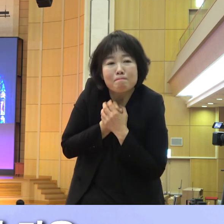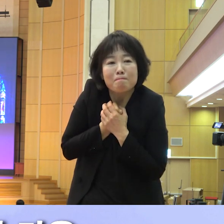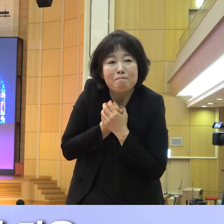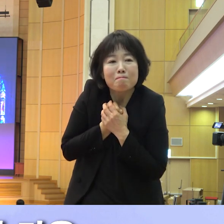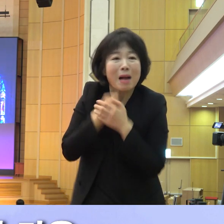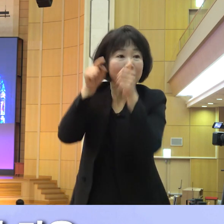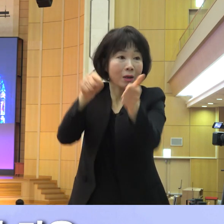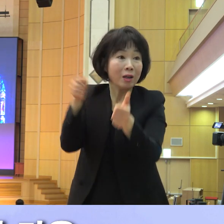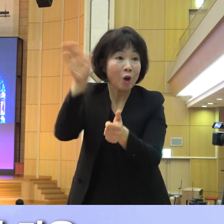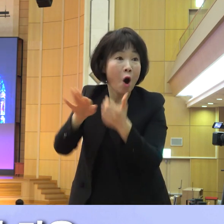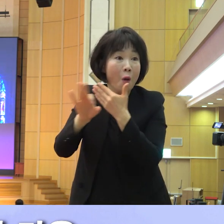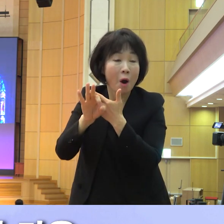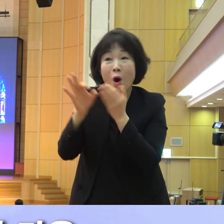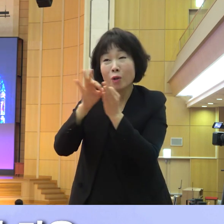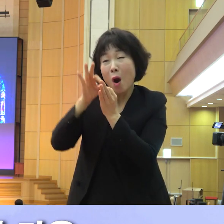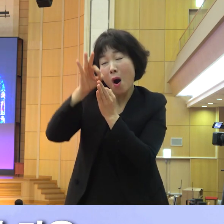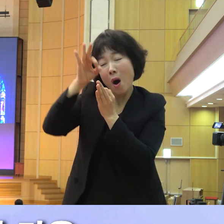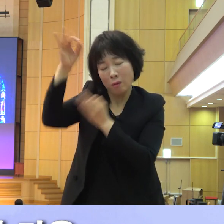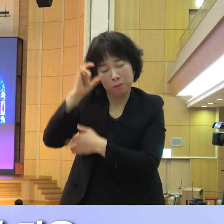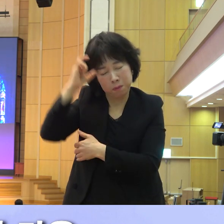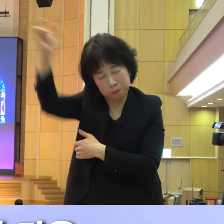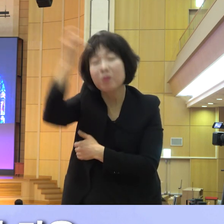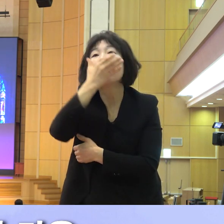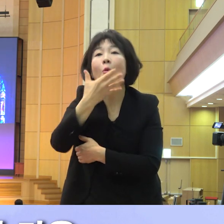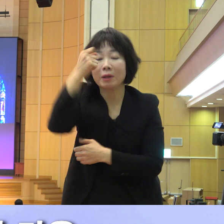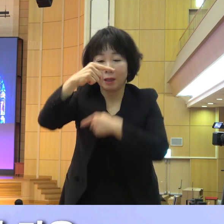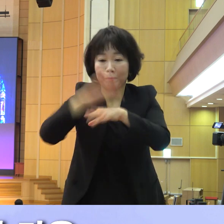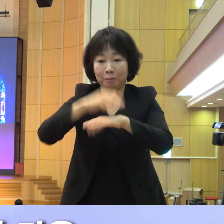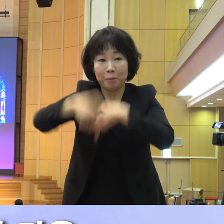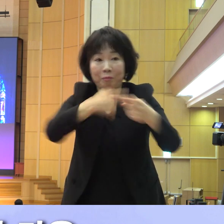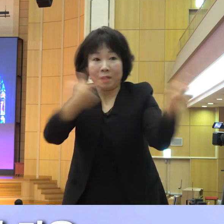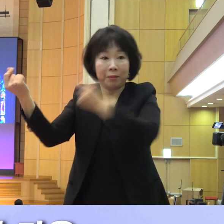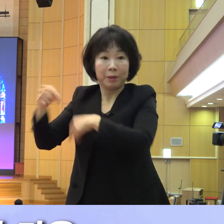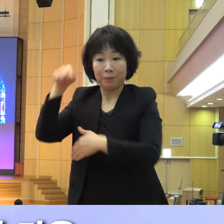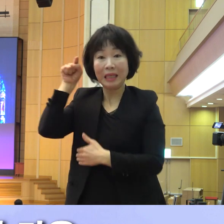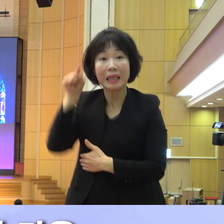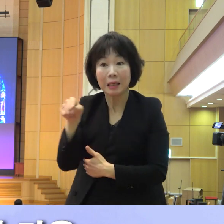그러면 영원히 복을 받으리라. 따라합시다. 이 마음을